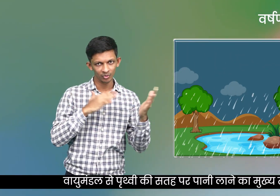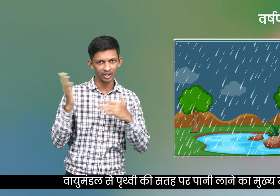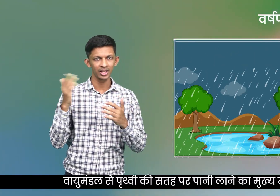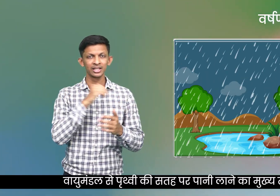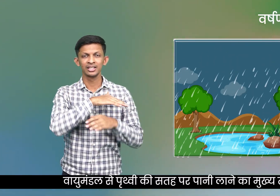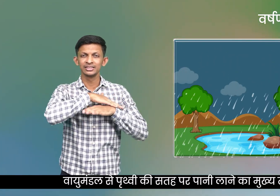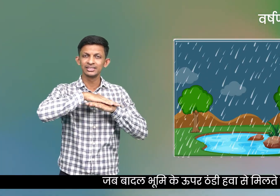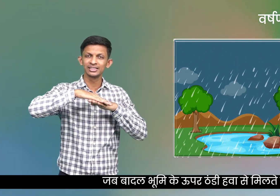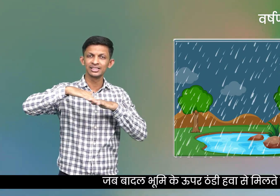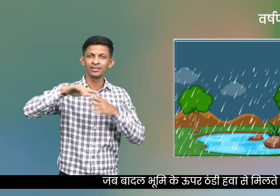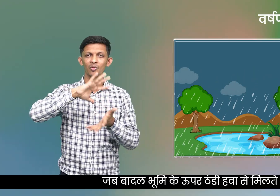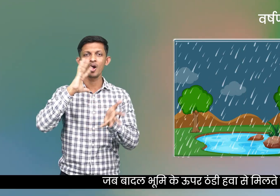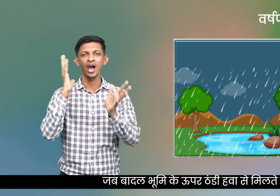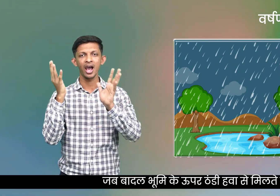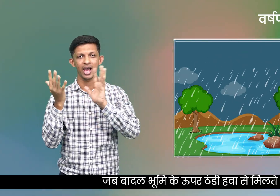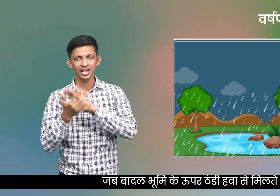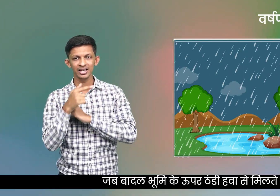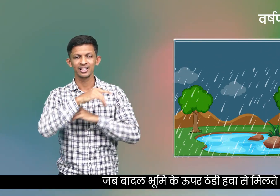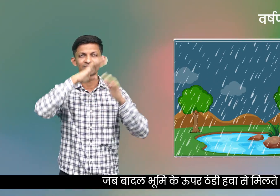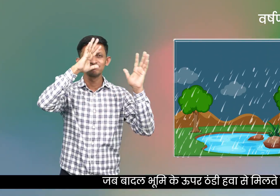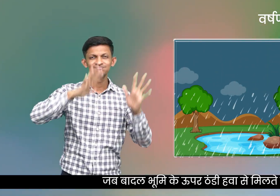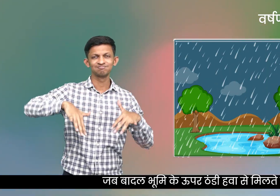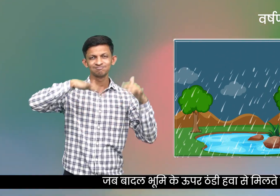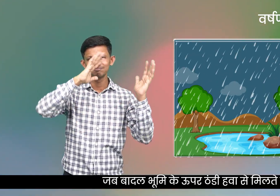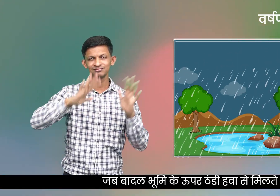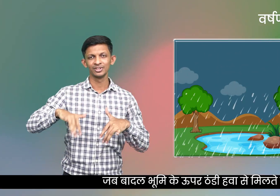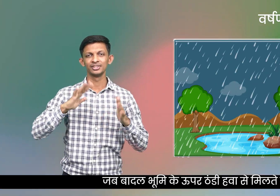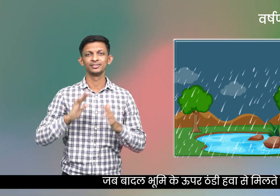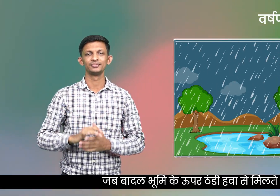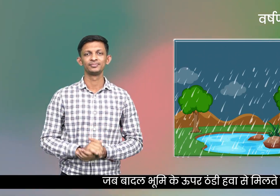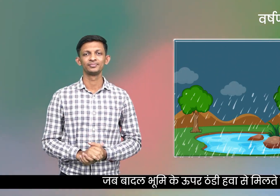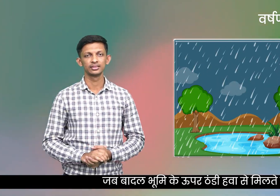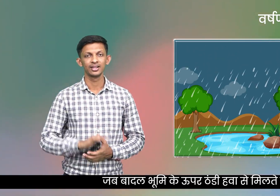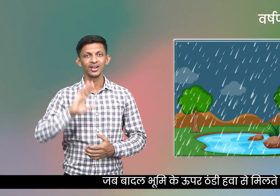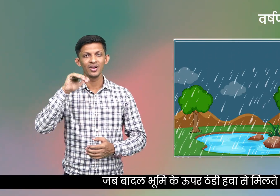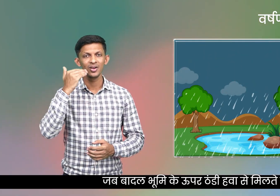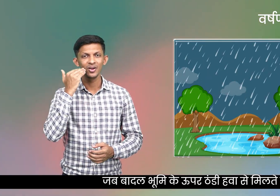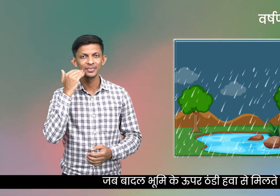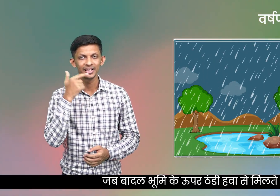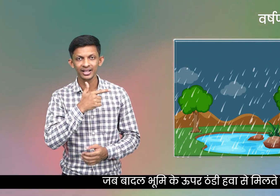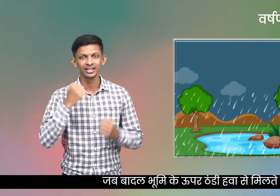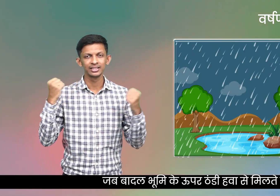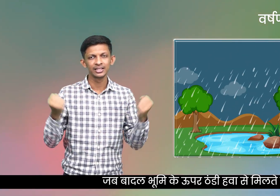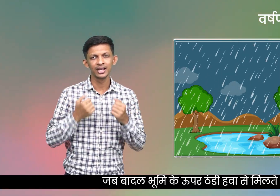है। जब बादल भूमि के ऊपर ठंडी हवा से मिलते हैं